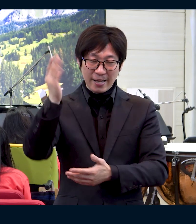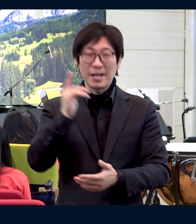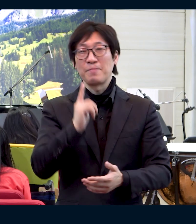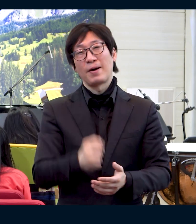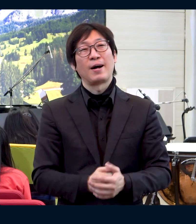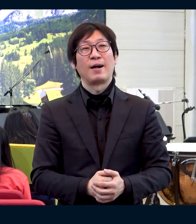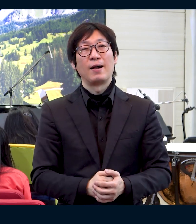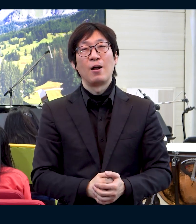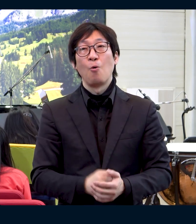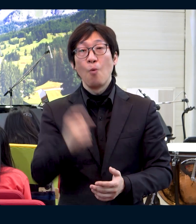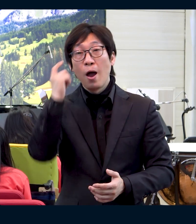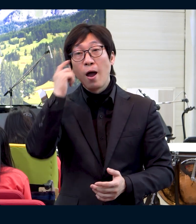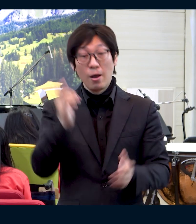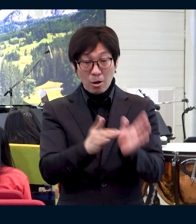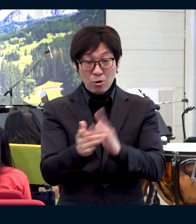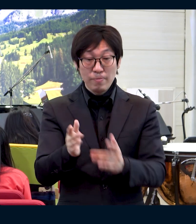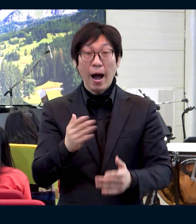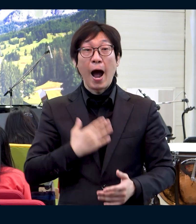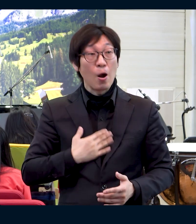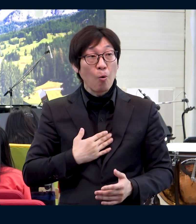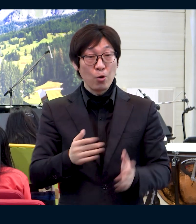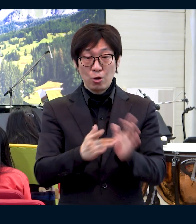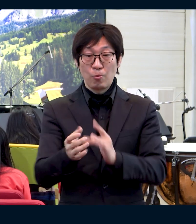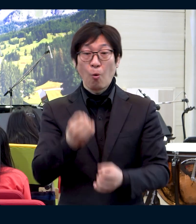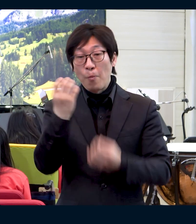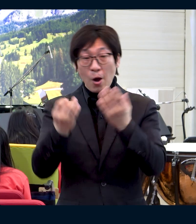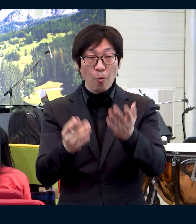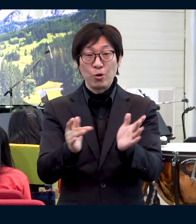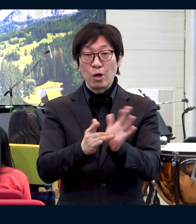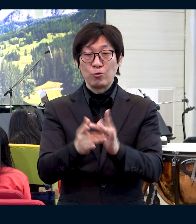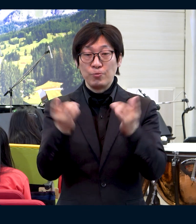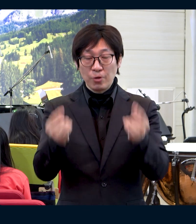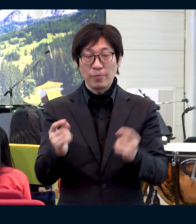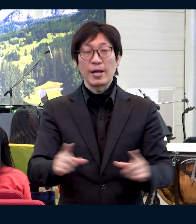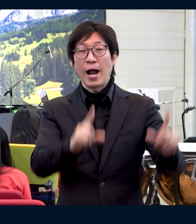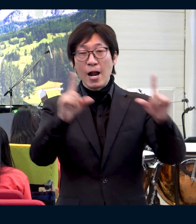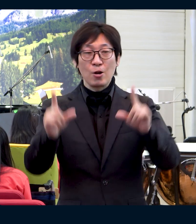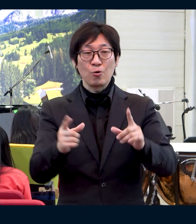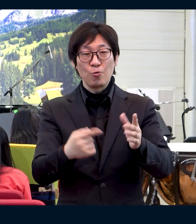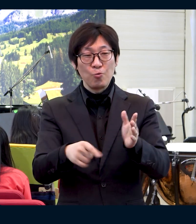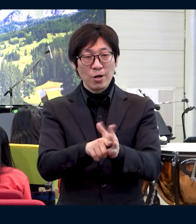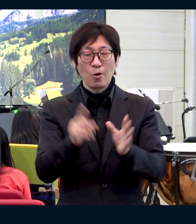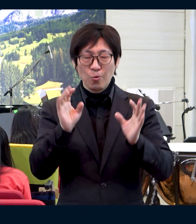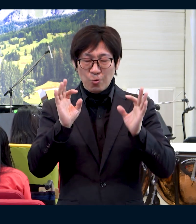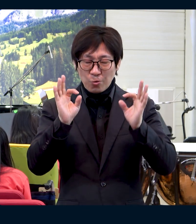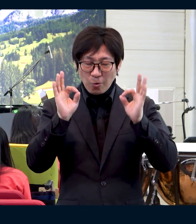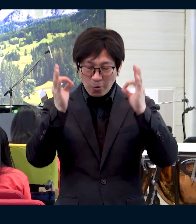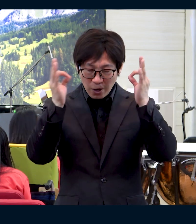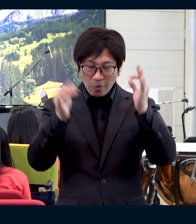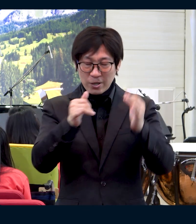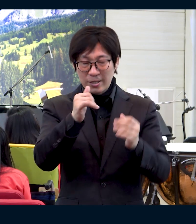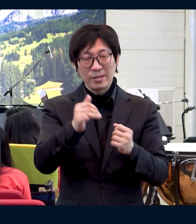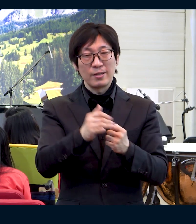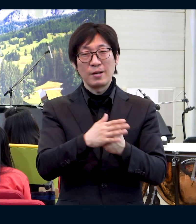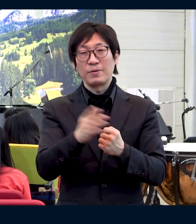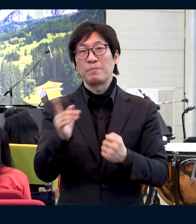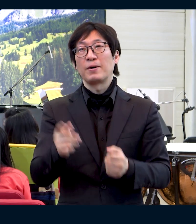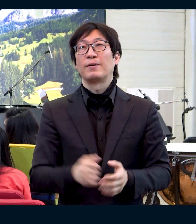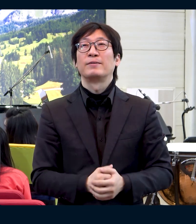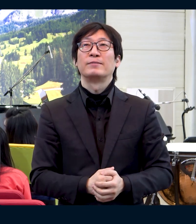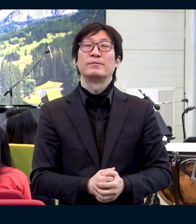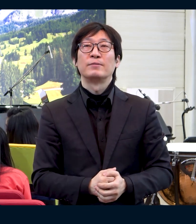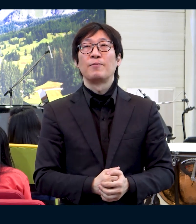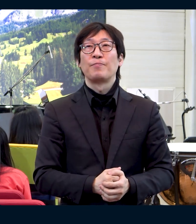왜냐하면 그들은요, 예수님을 알고 예수님을 고백하고 예수님처럼 살아가려고 노력하고 애쓰고 있기